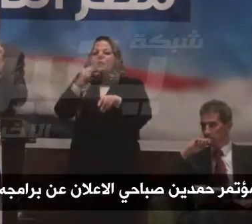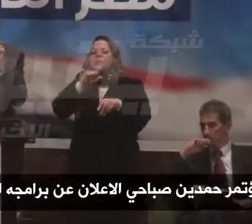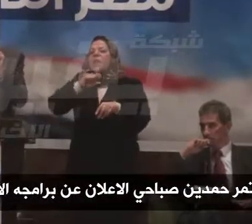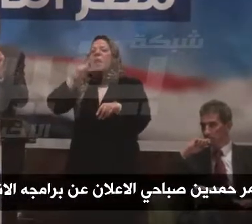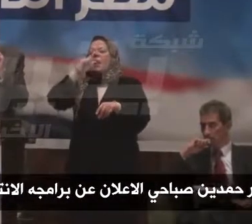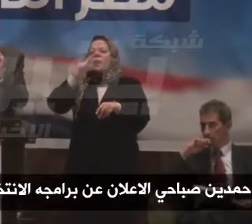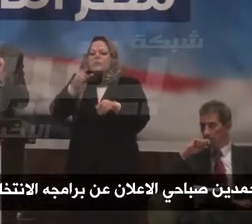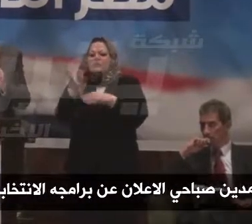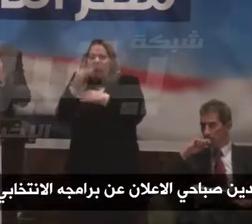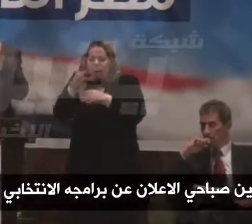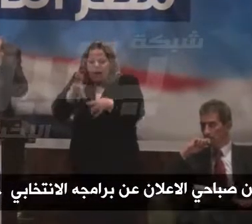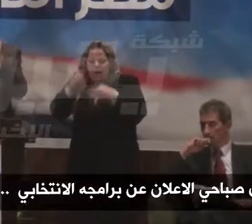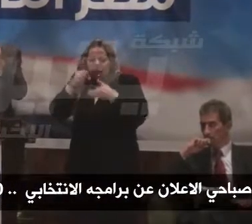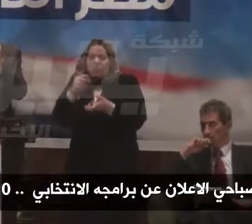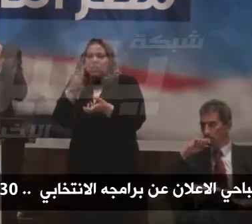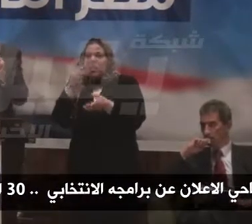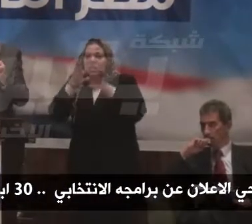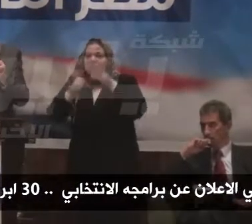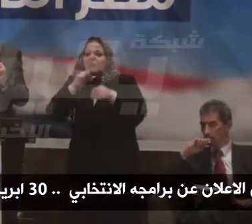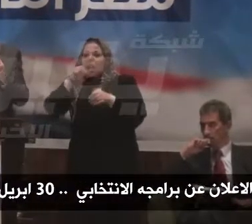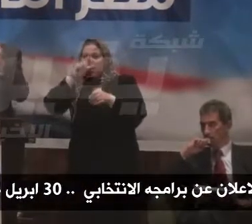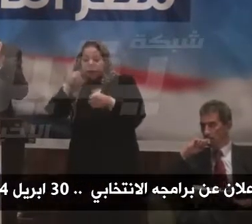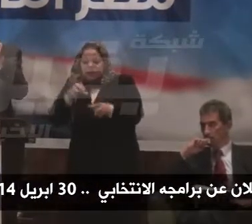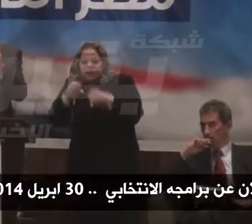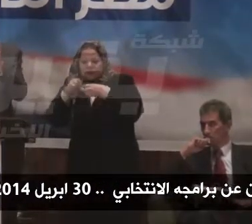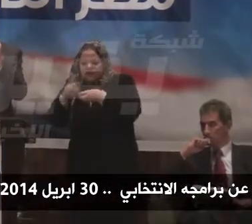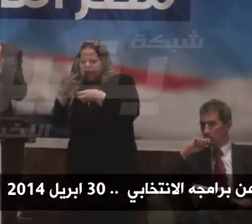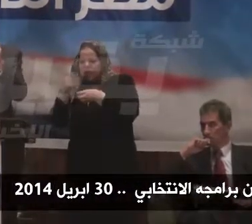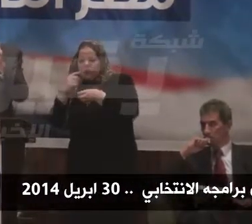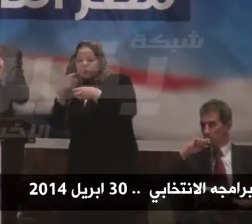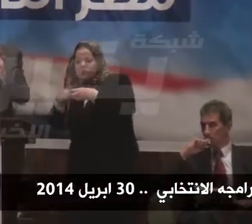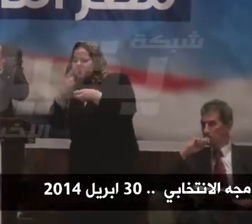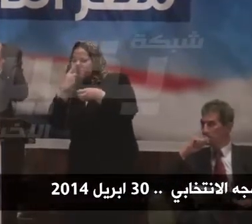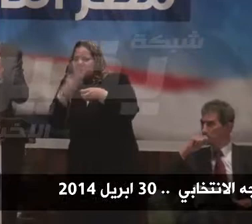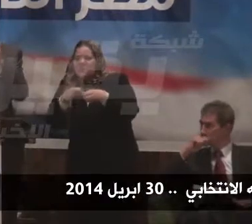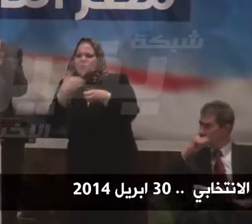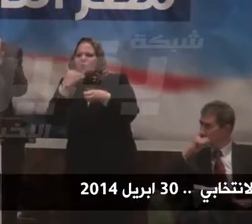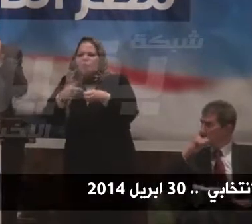سمك ملوث. هذا ال 2 طن سمك لو عملنا مزرعه